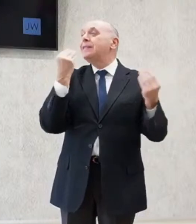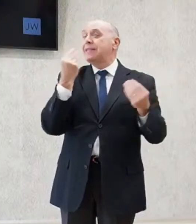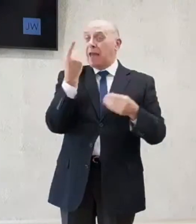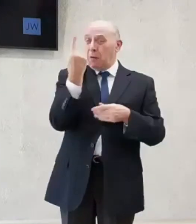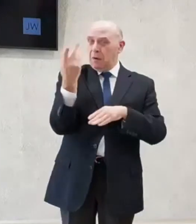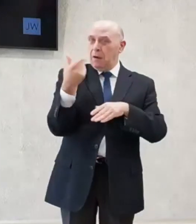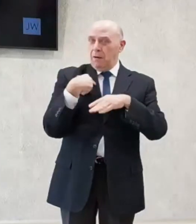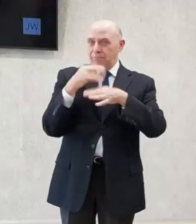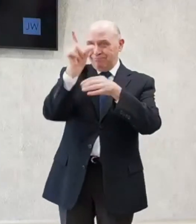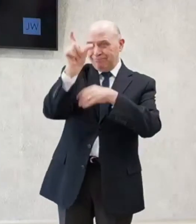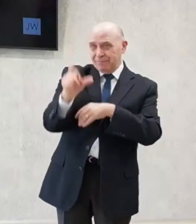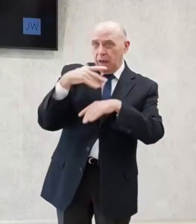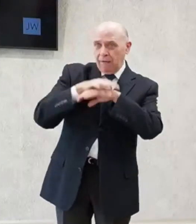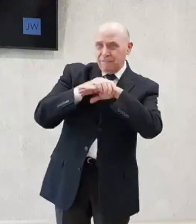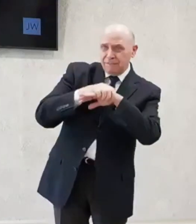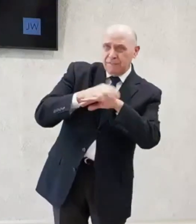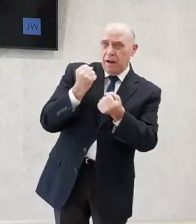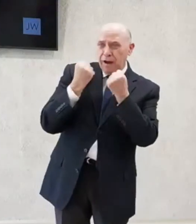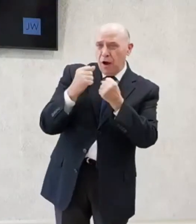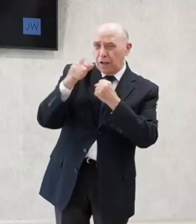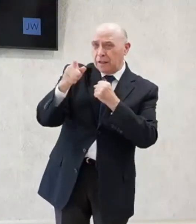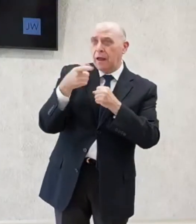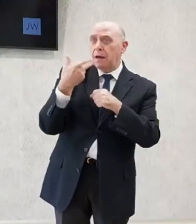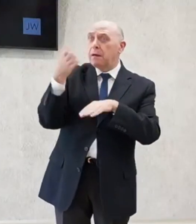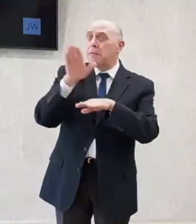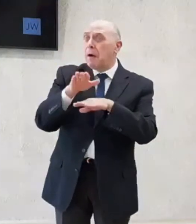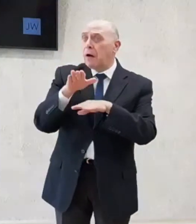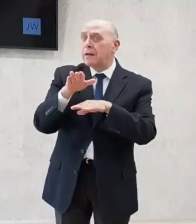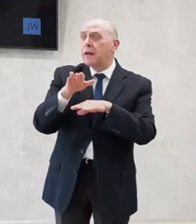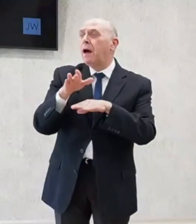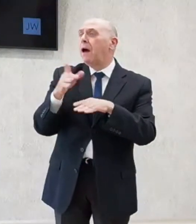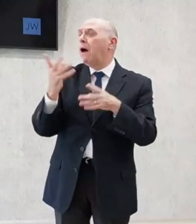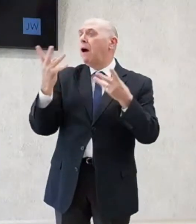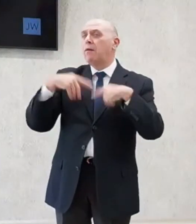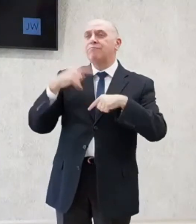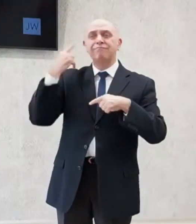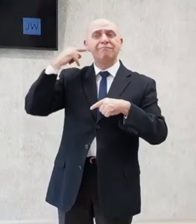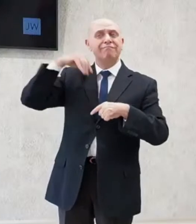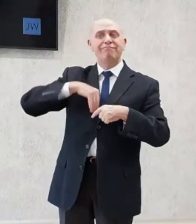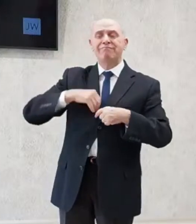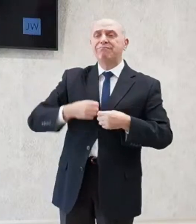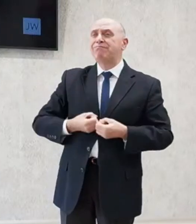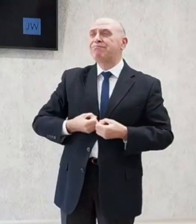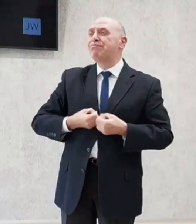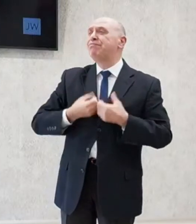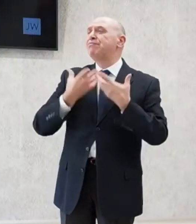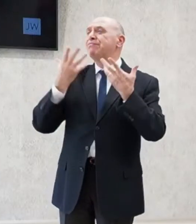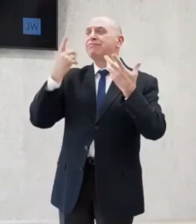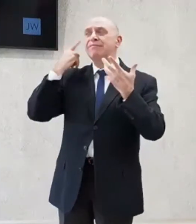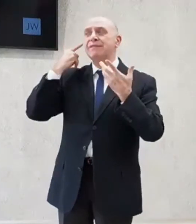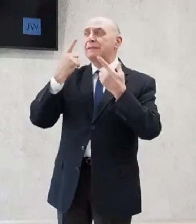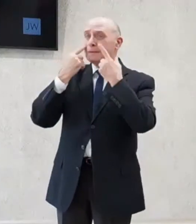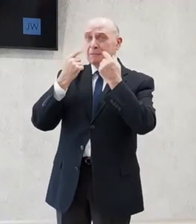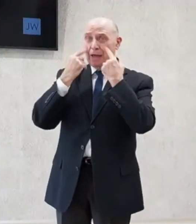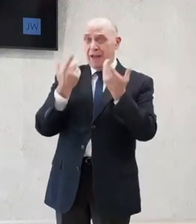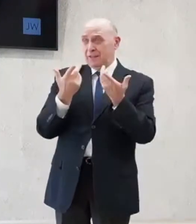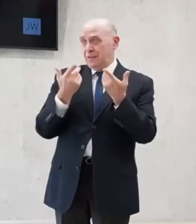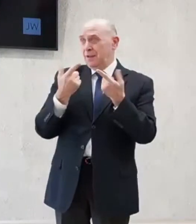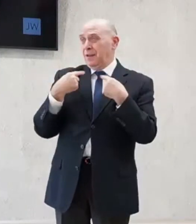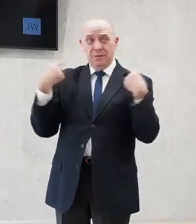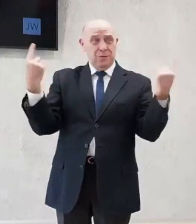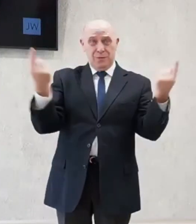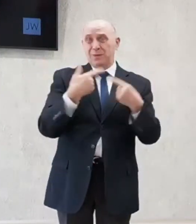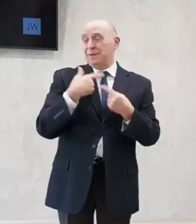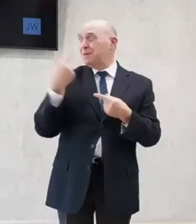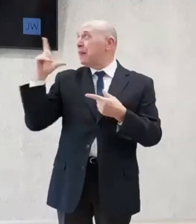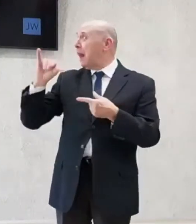è una manifestazione dei nostri sentimenti e quanti di noi abbiamo pianto per la perdita di Lina però